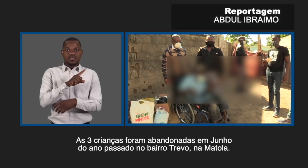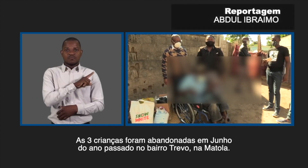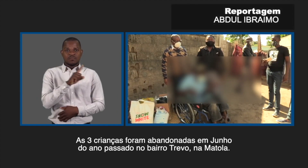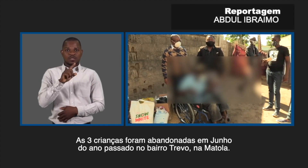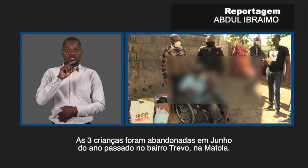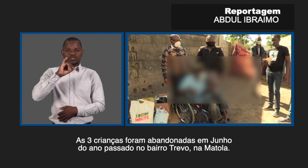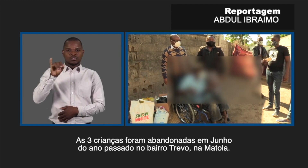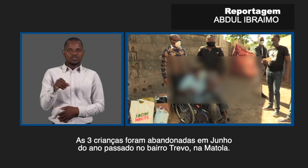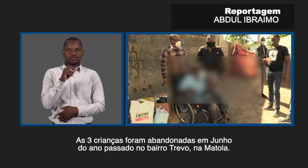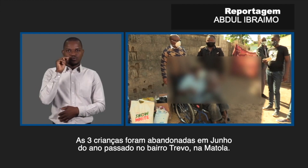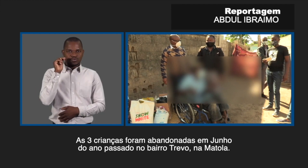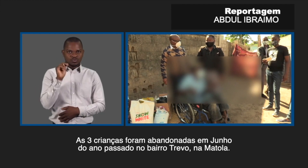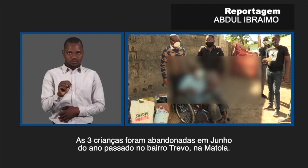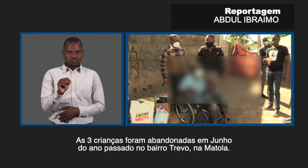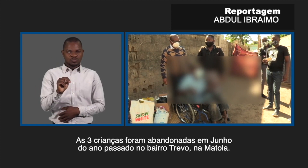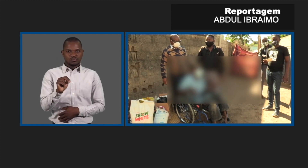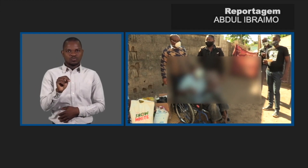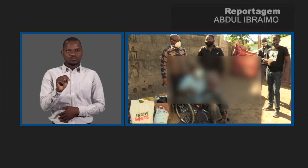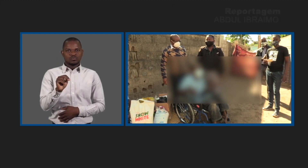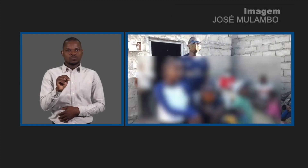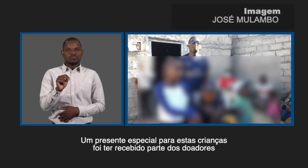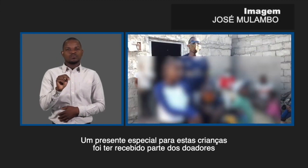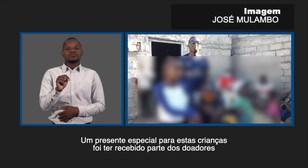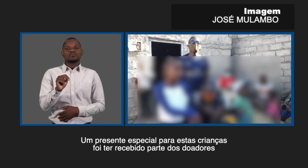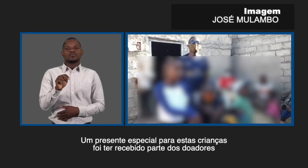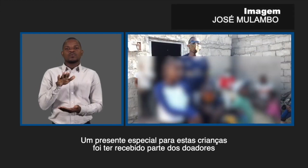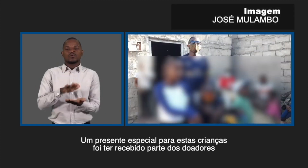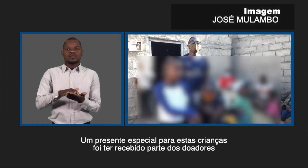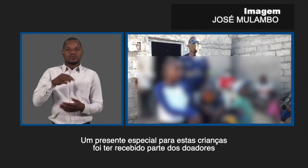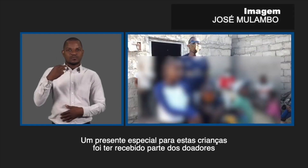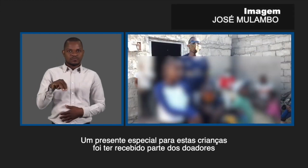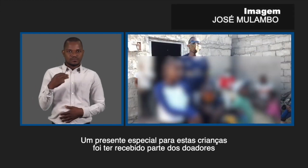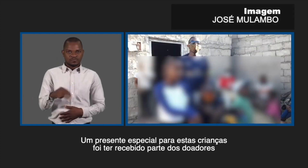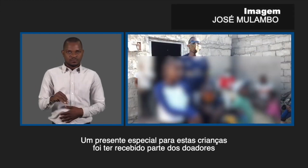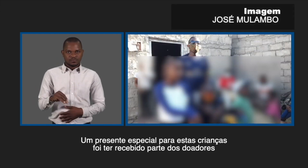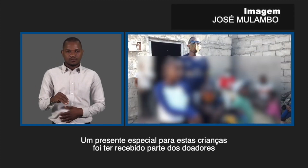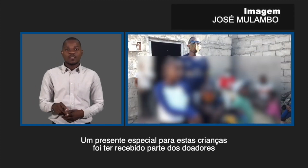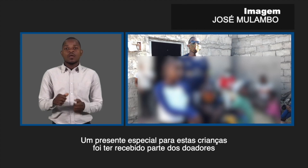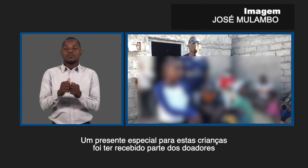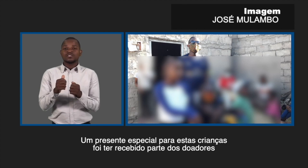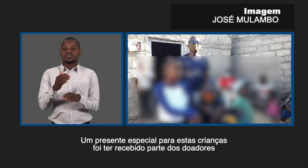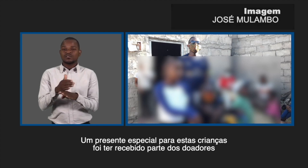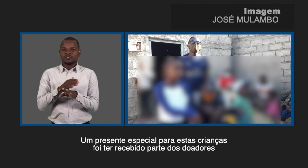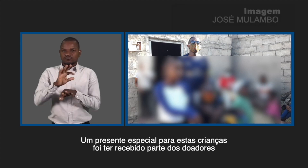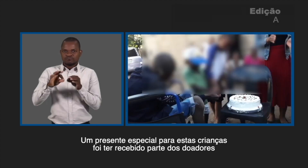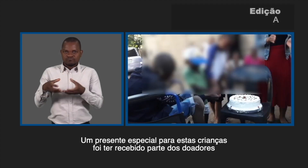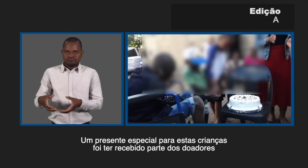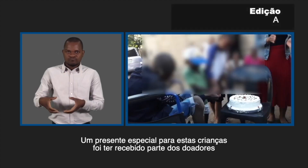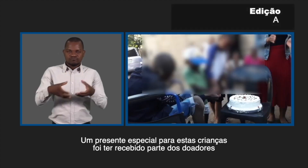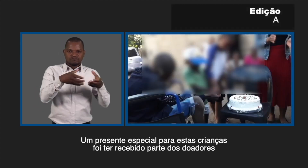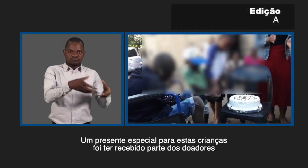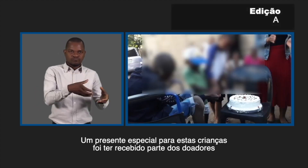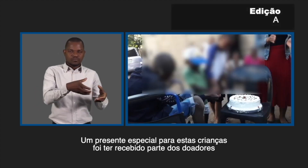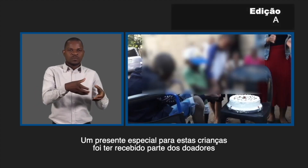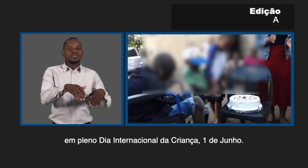ano passado no bairro Trevo, na Matola. Um presente especial para estas crianças foi ter recebido